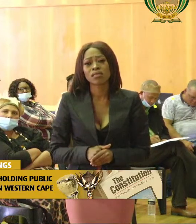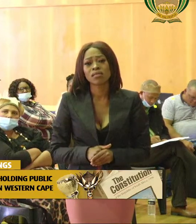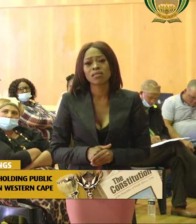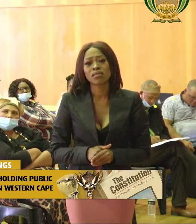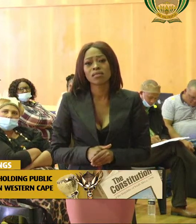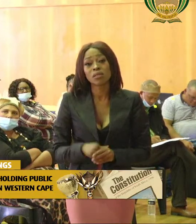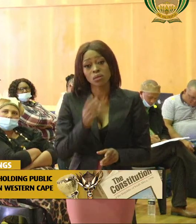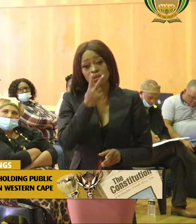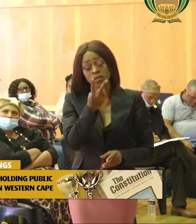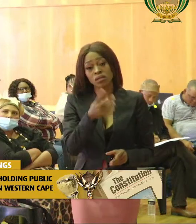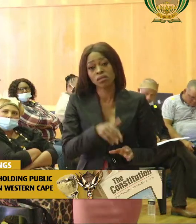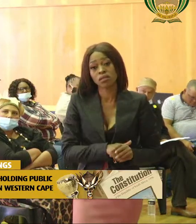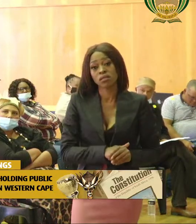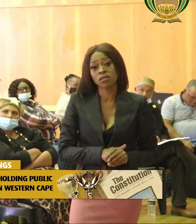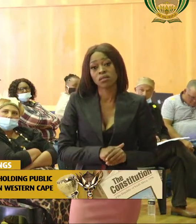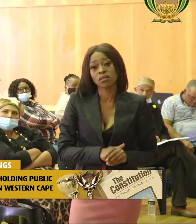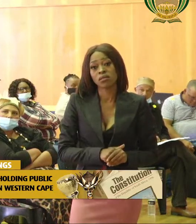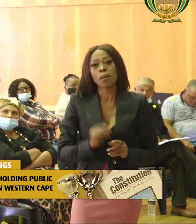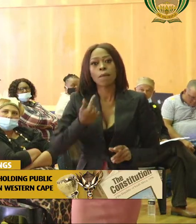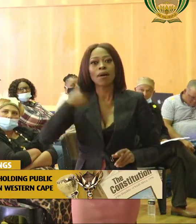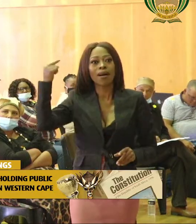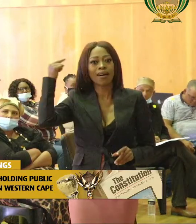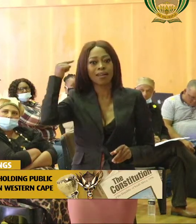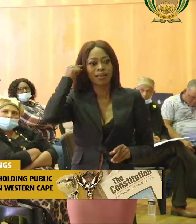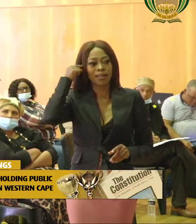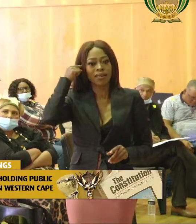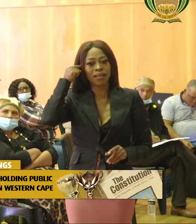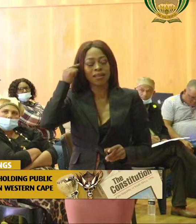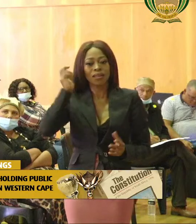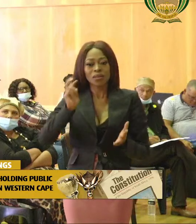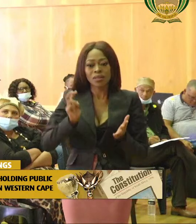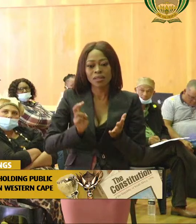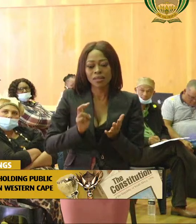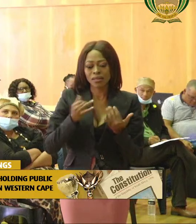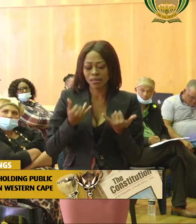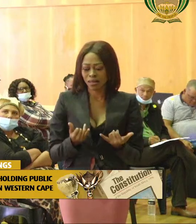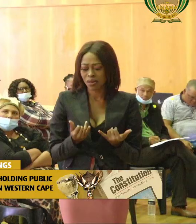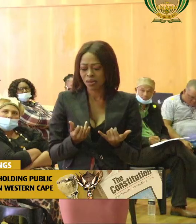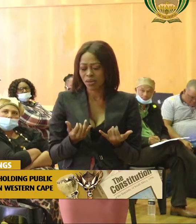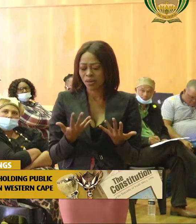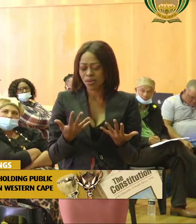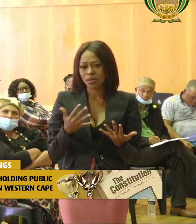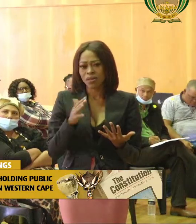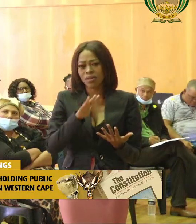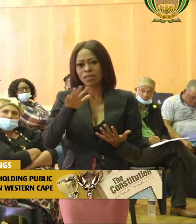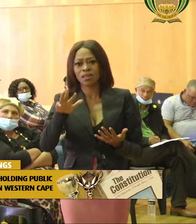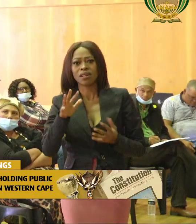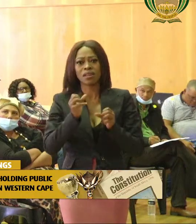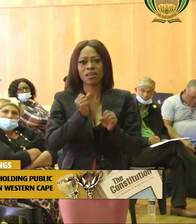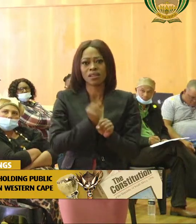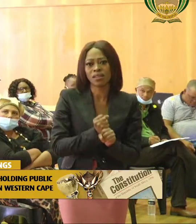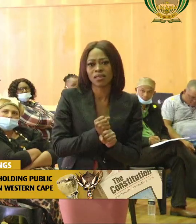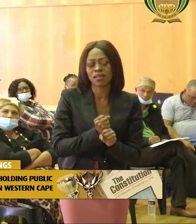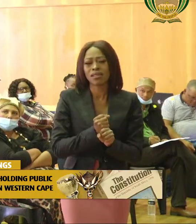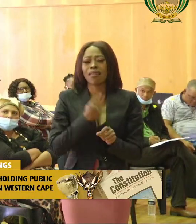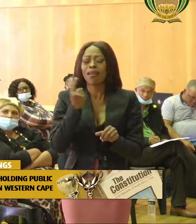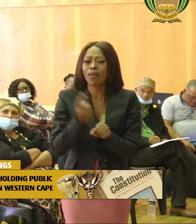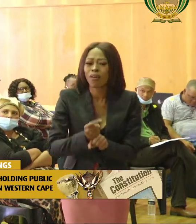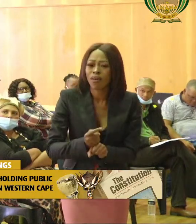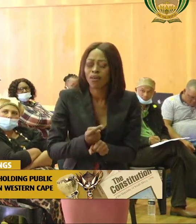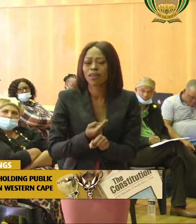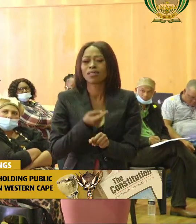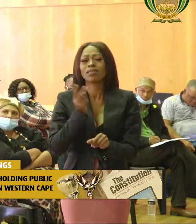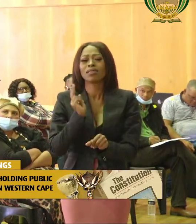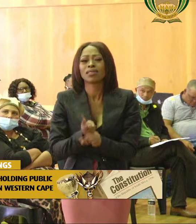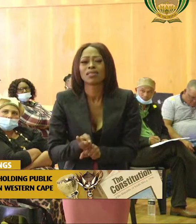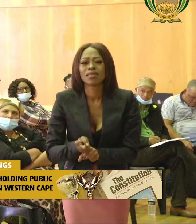Jy sien, ek dink ons het 'n fout gemaak 94. En dit word my elke keer